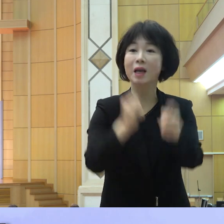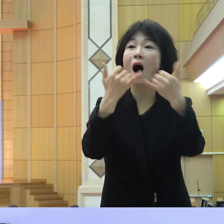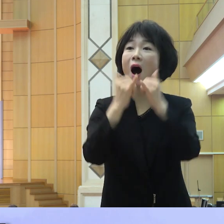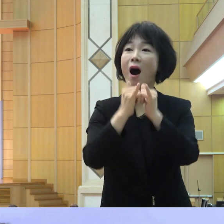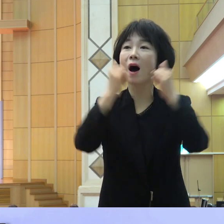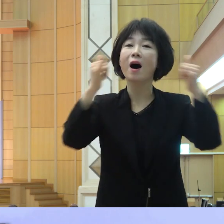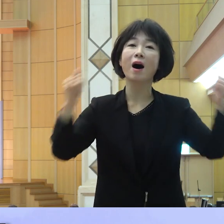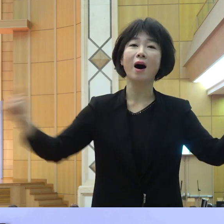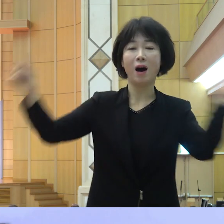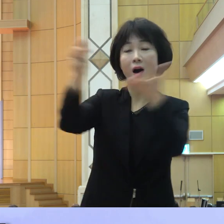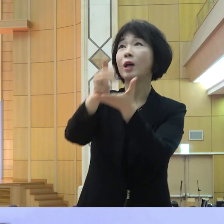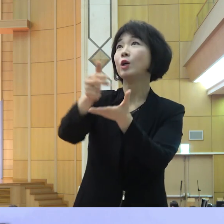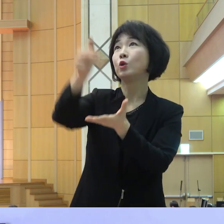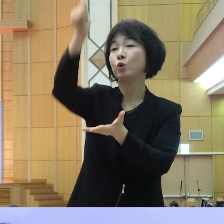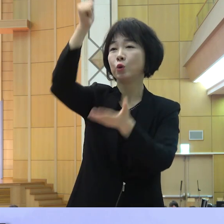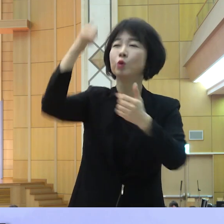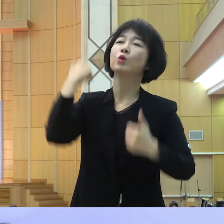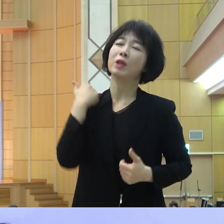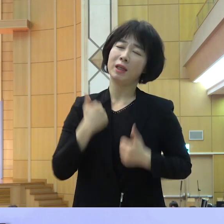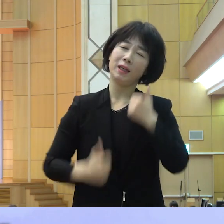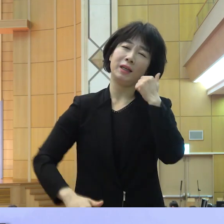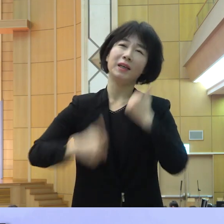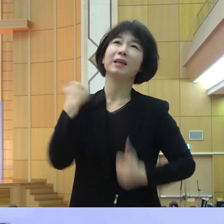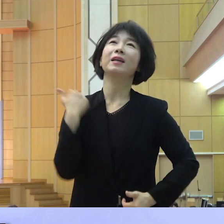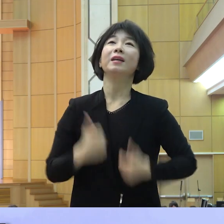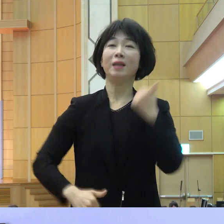기뻐하는 자 주